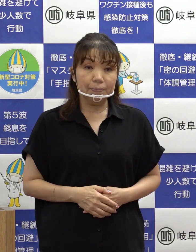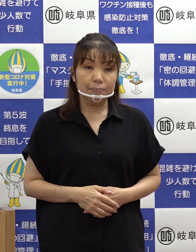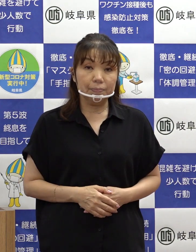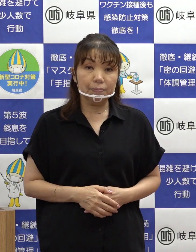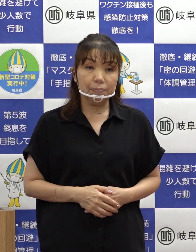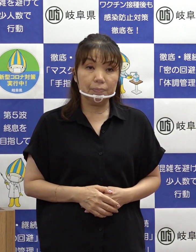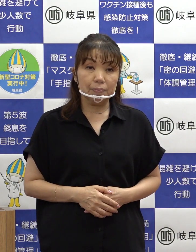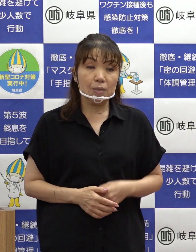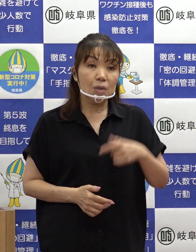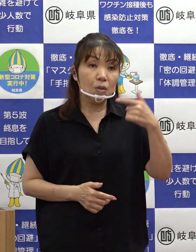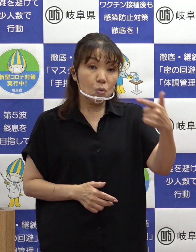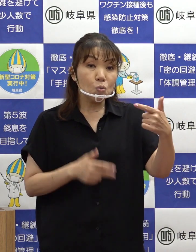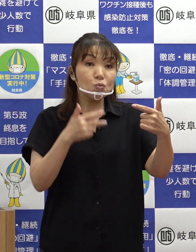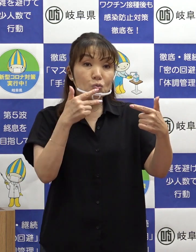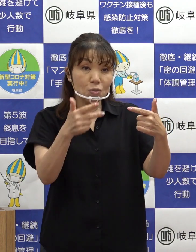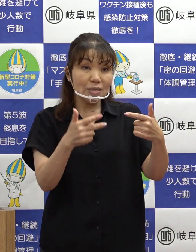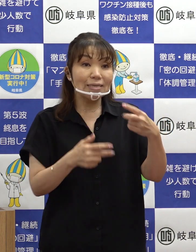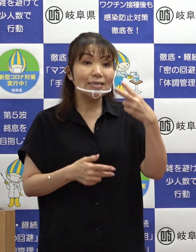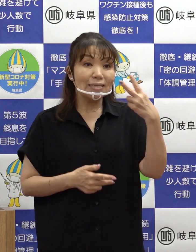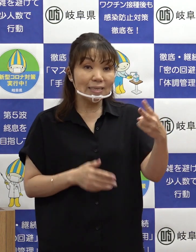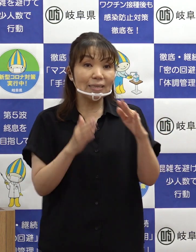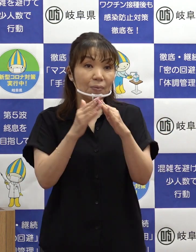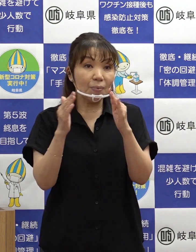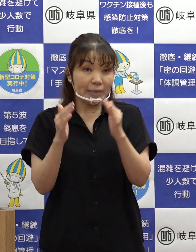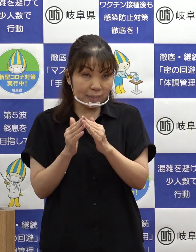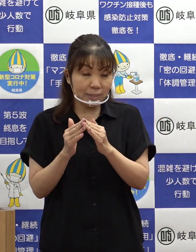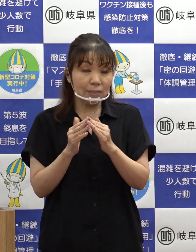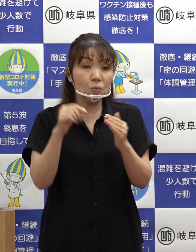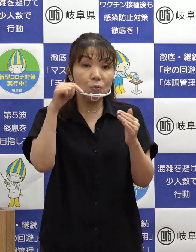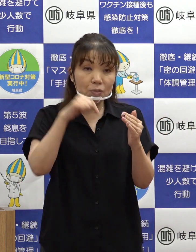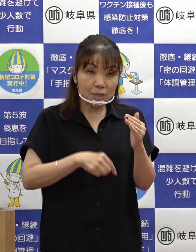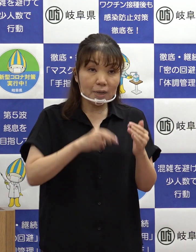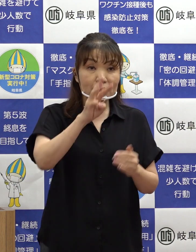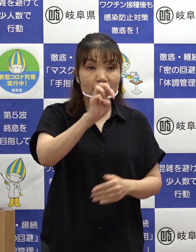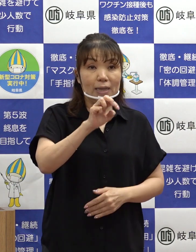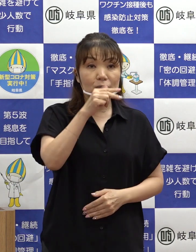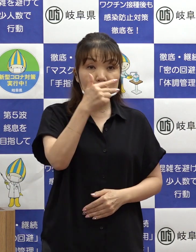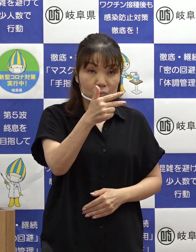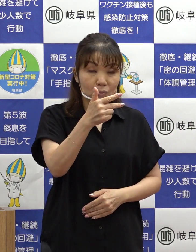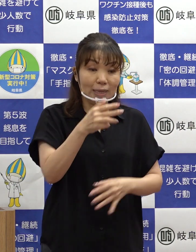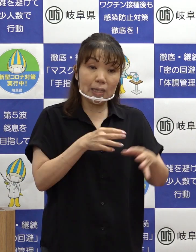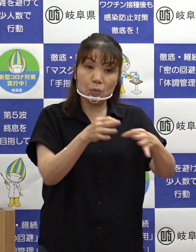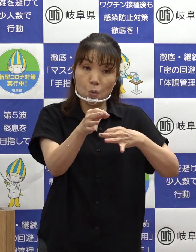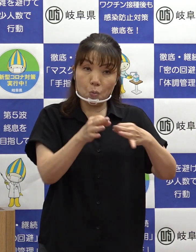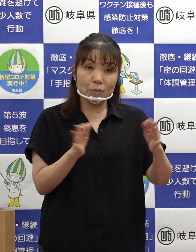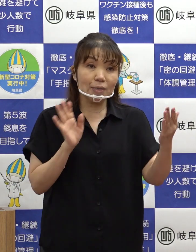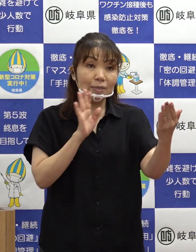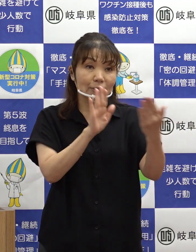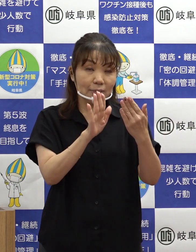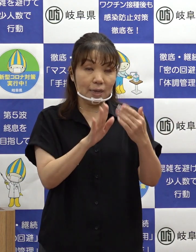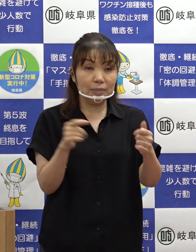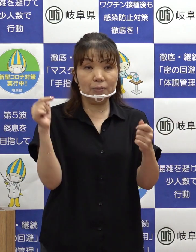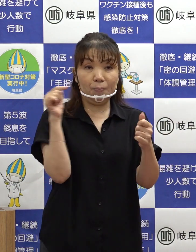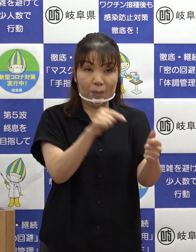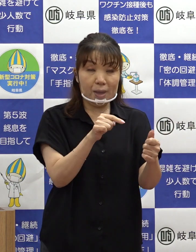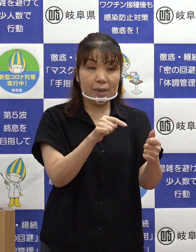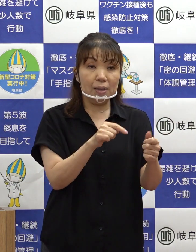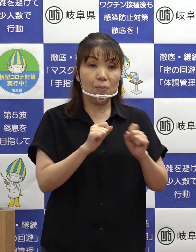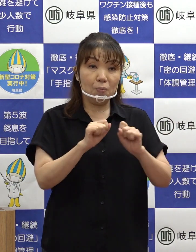6市2町について37の店舗についてですね、